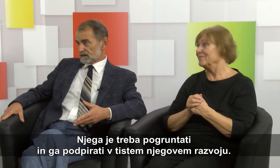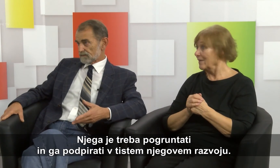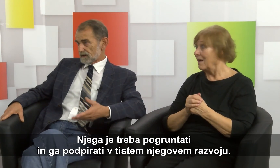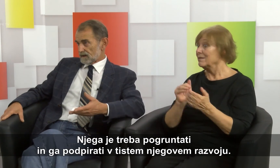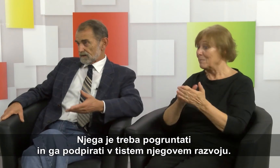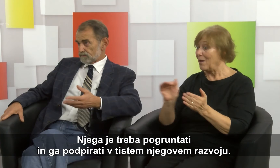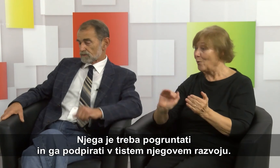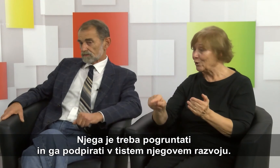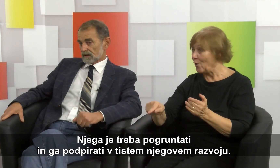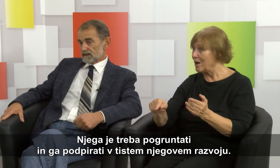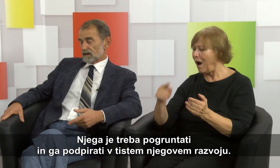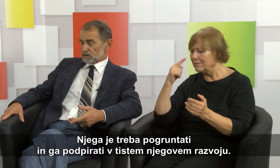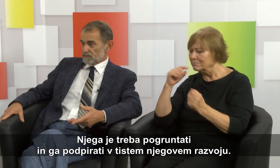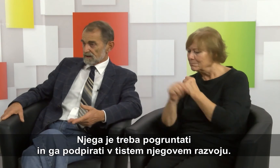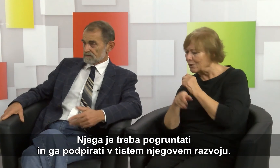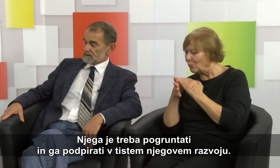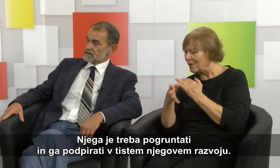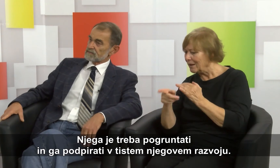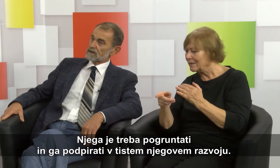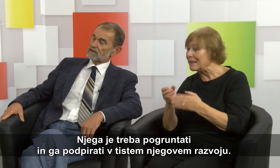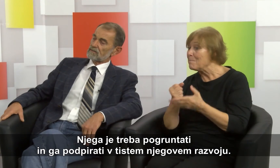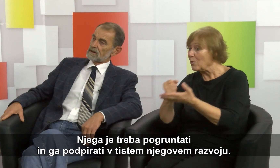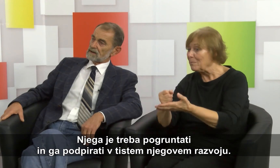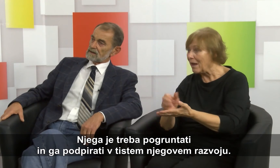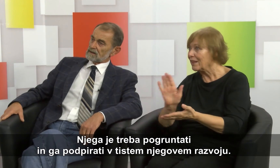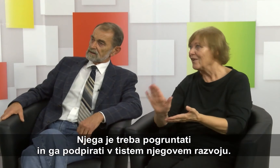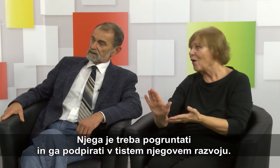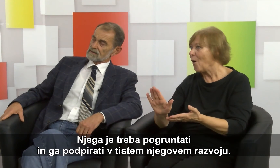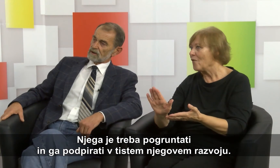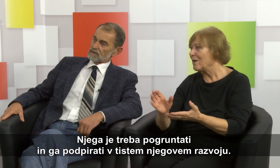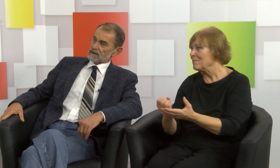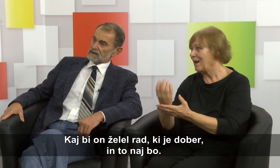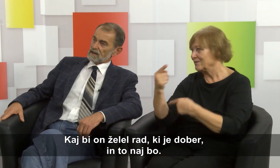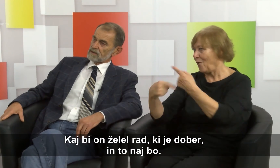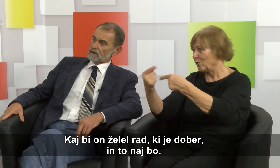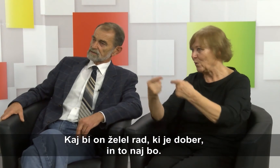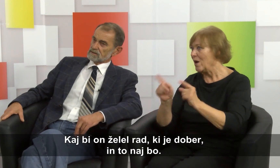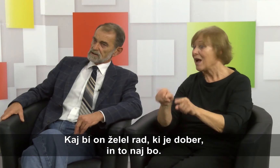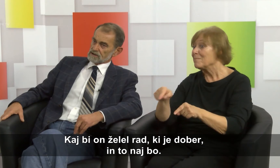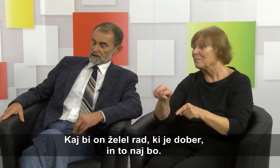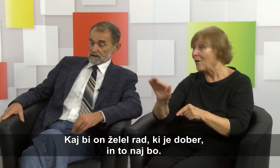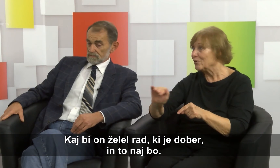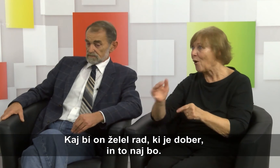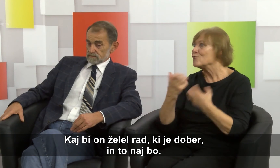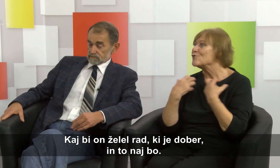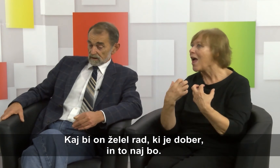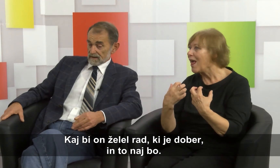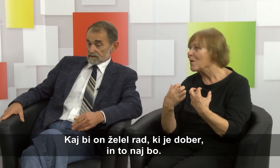treba pogruntati in ga podpirati v tistem njegovem razvoju, ne. Kaj bi on želel, rad, ki